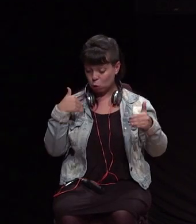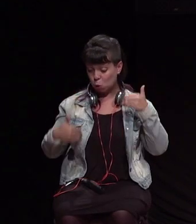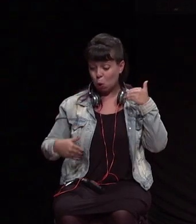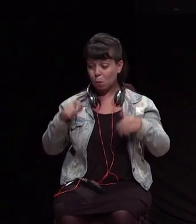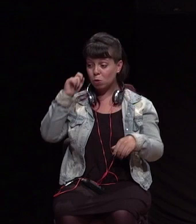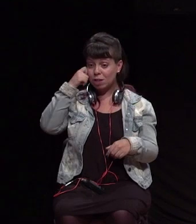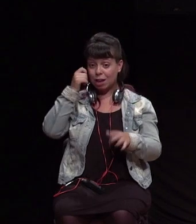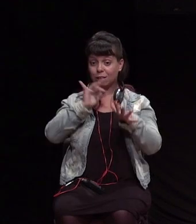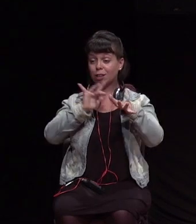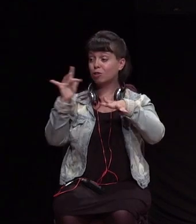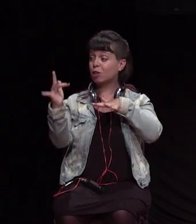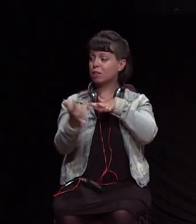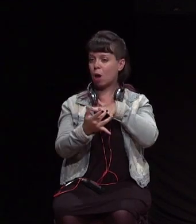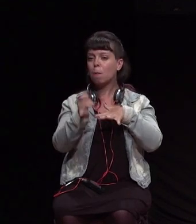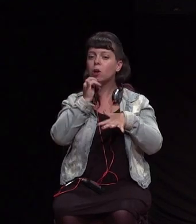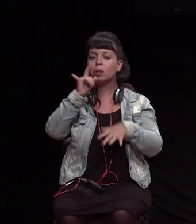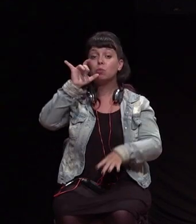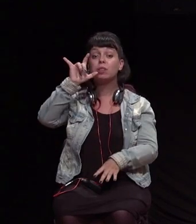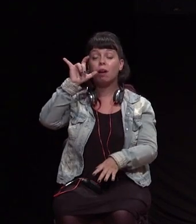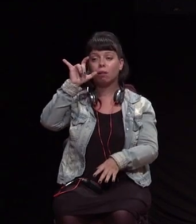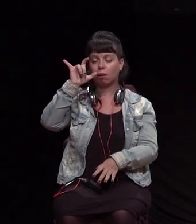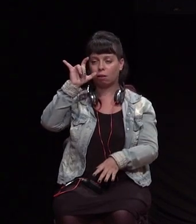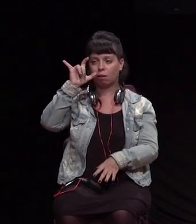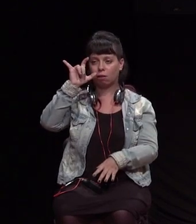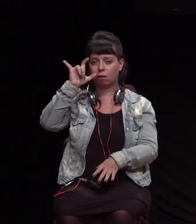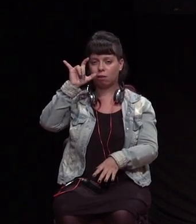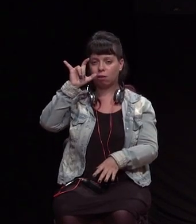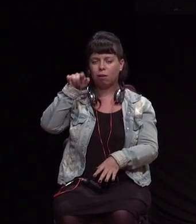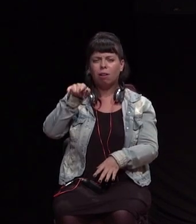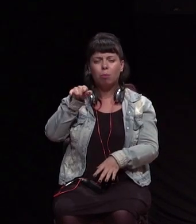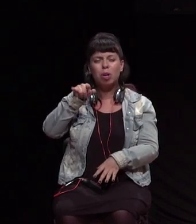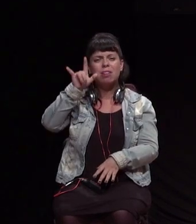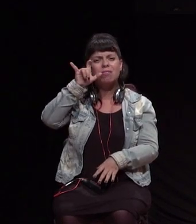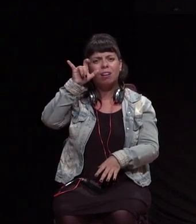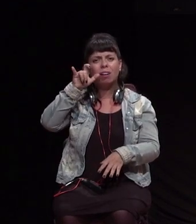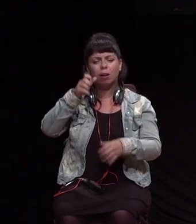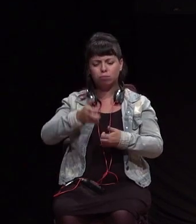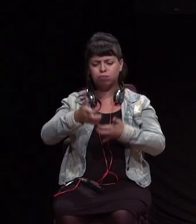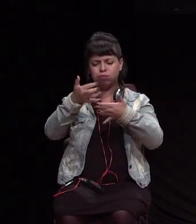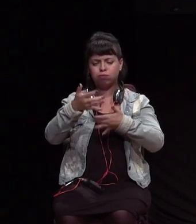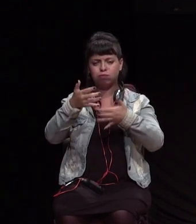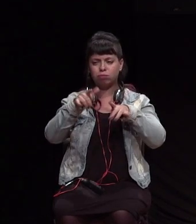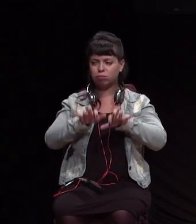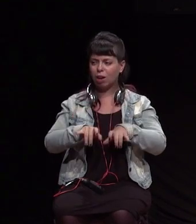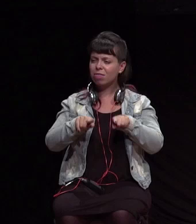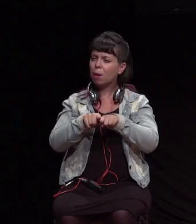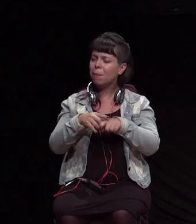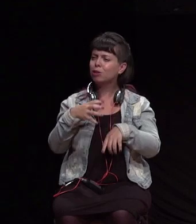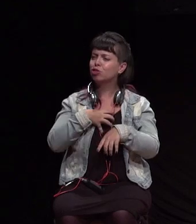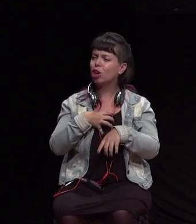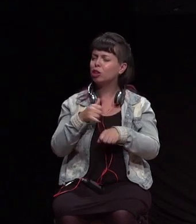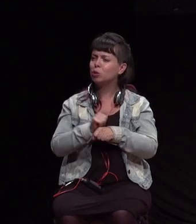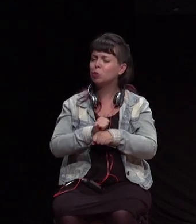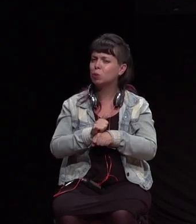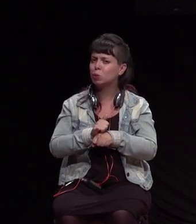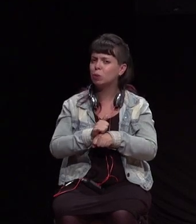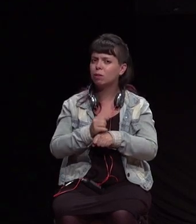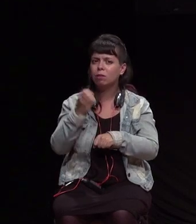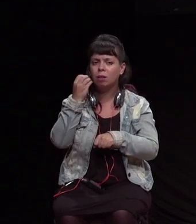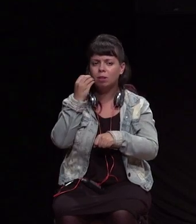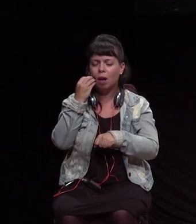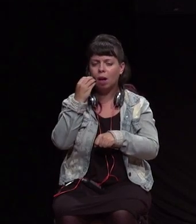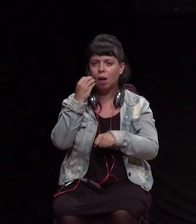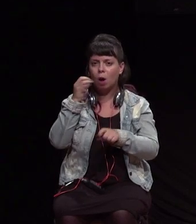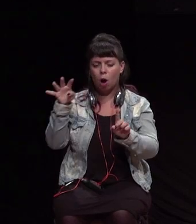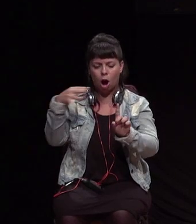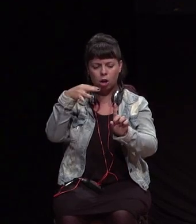em redes sociais como o Instagram? Os algoritmos dessas redes não seriam também uma forma de perpetuar o